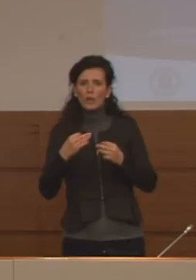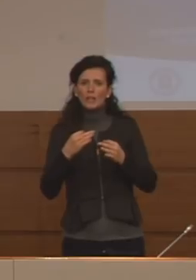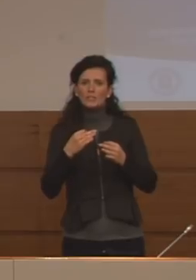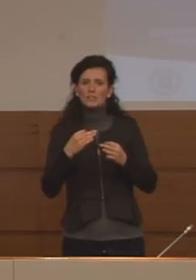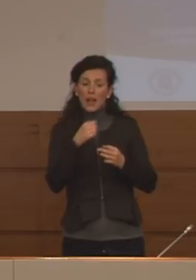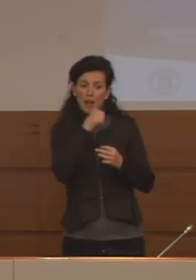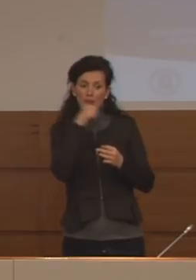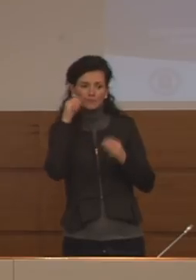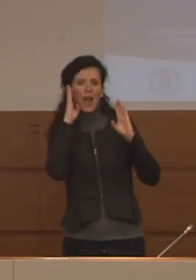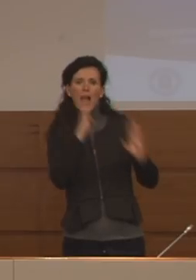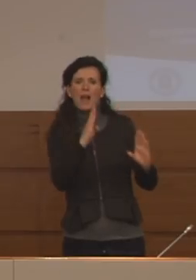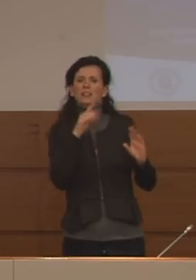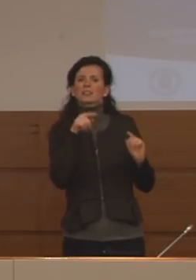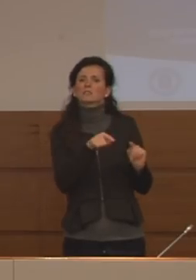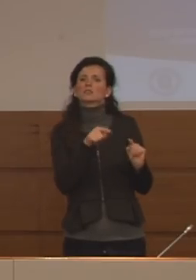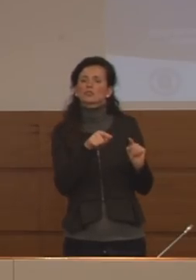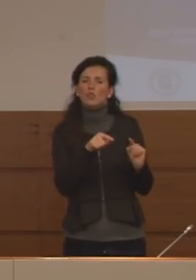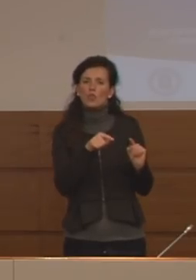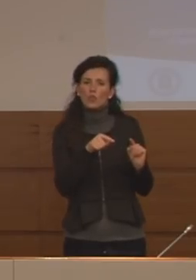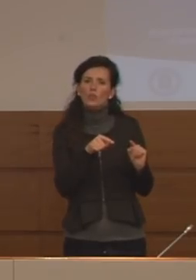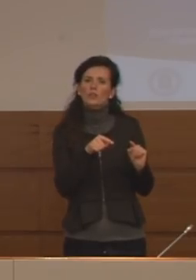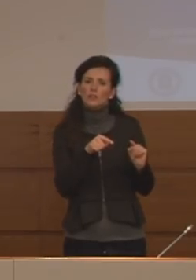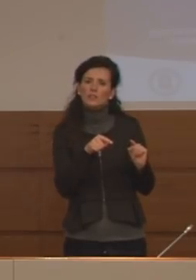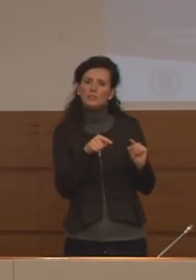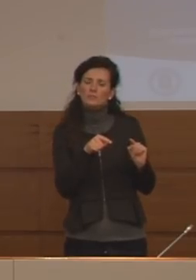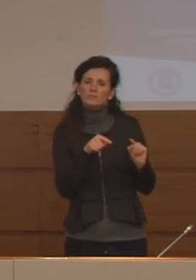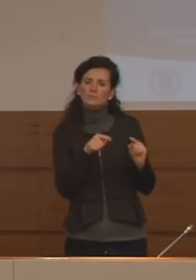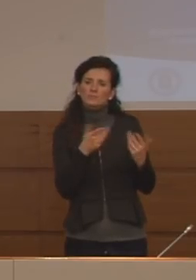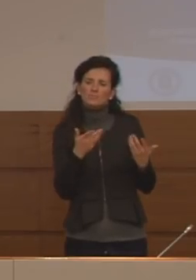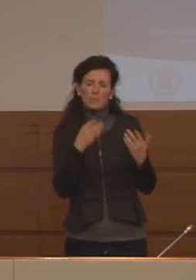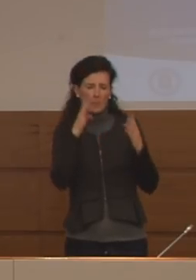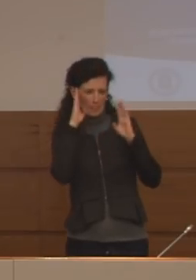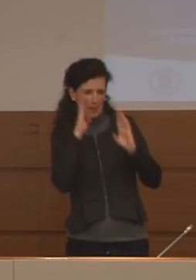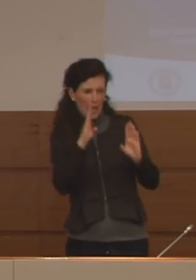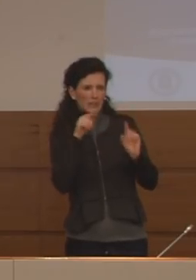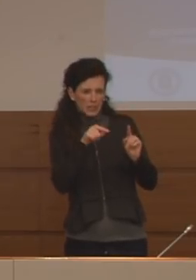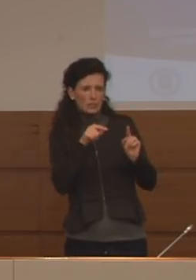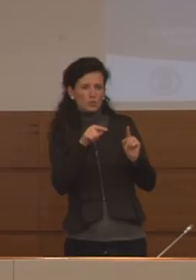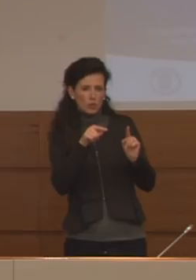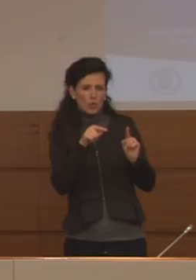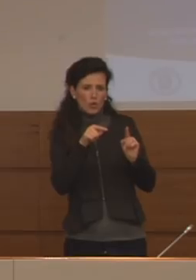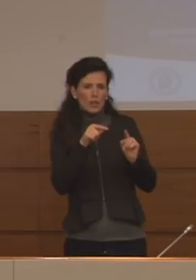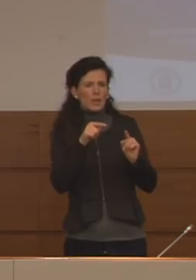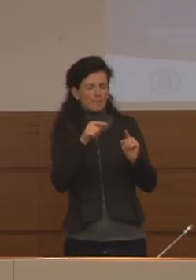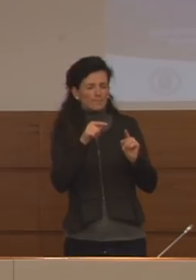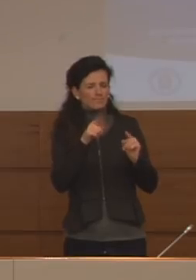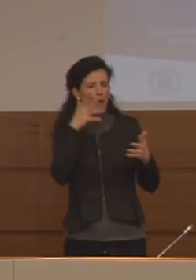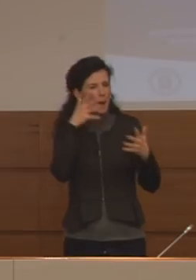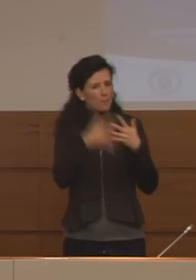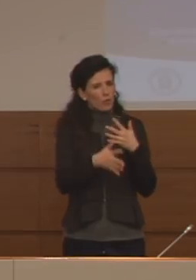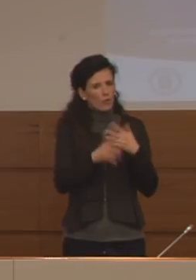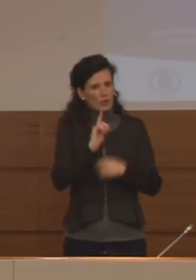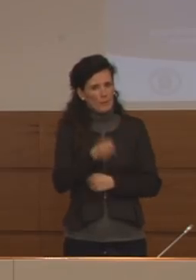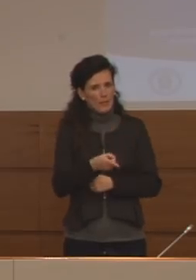di d focalizza fare dei focus di approfondimento